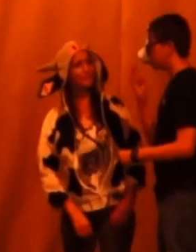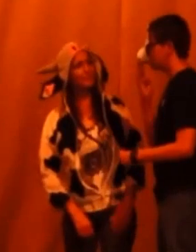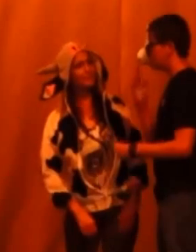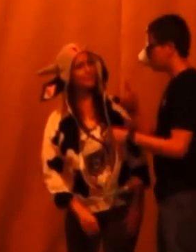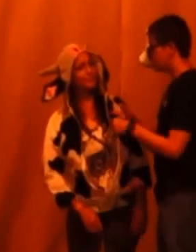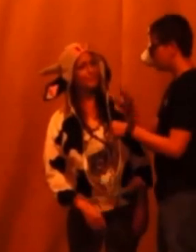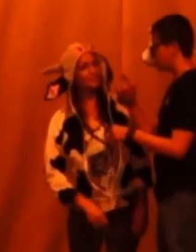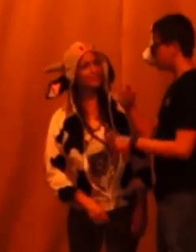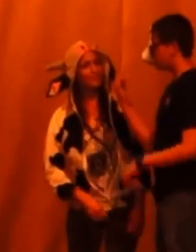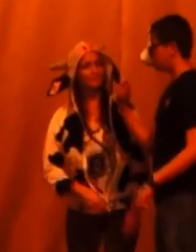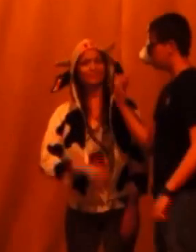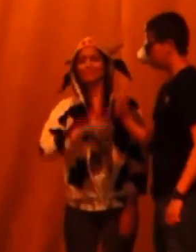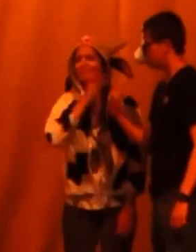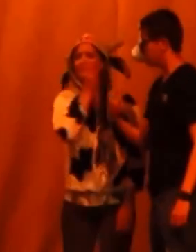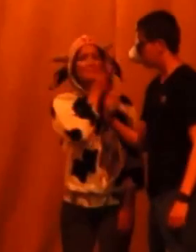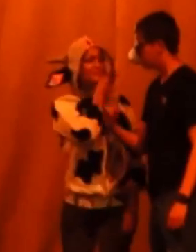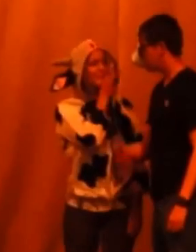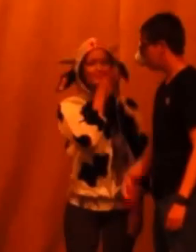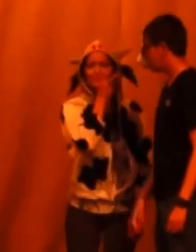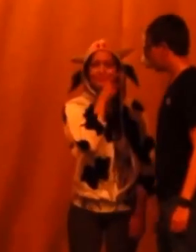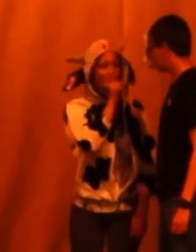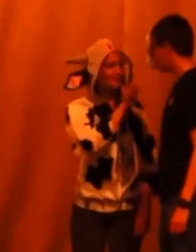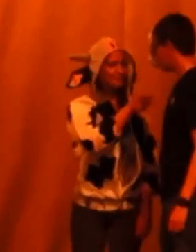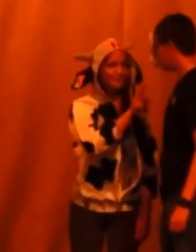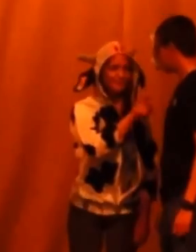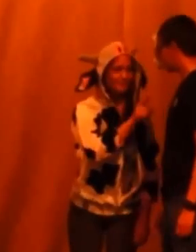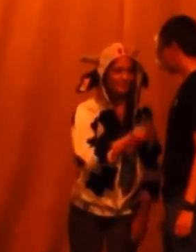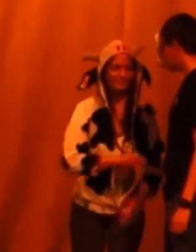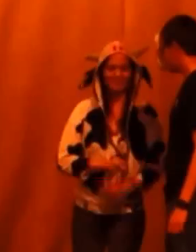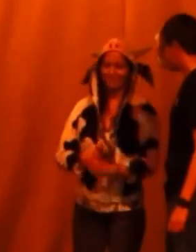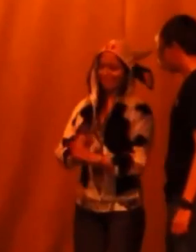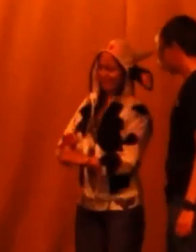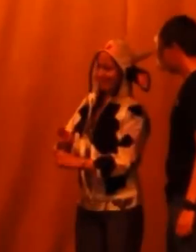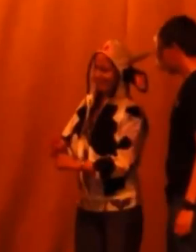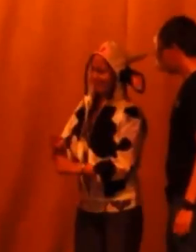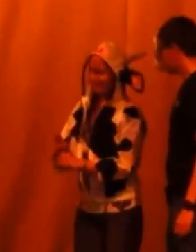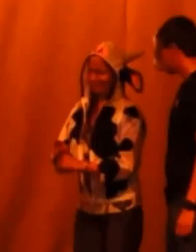¿Qué es una trampa, mamá? No te preocupes, hijo.